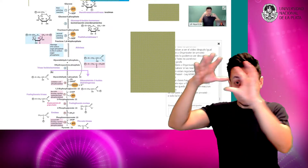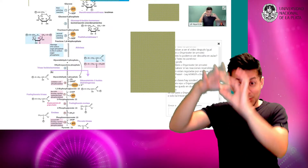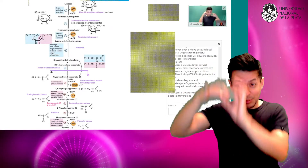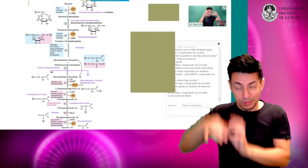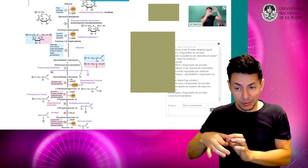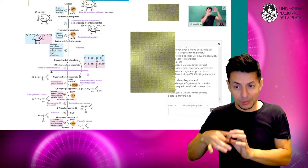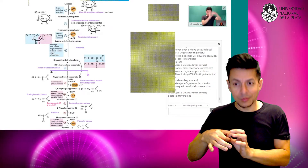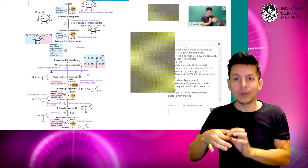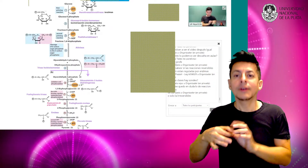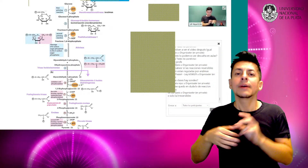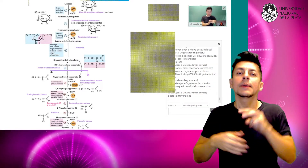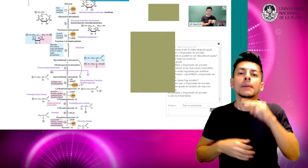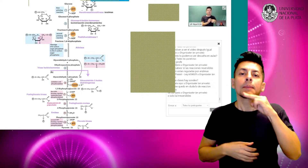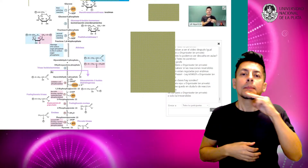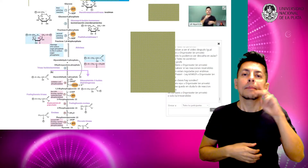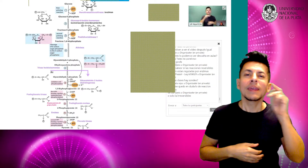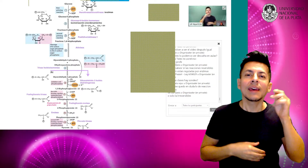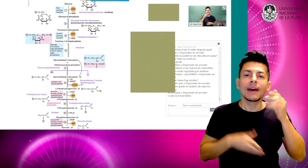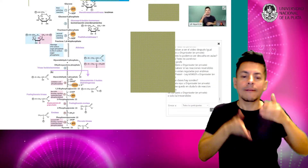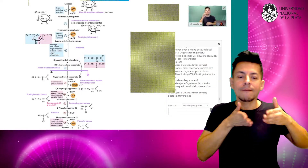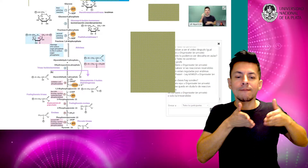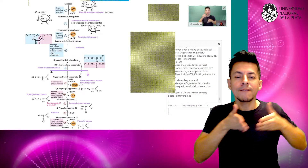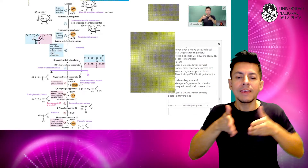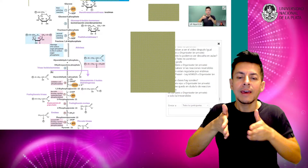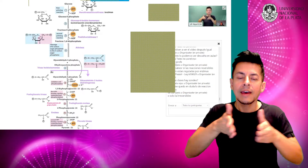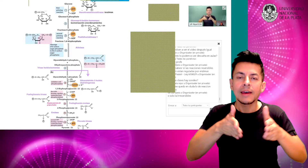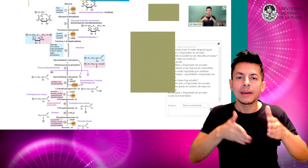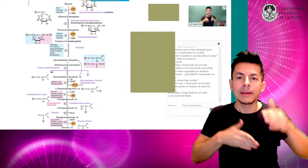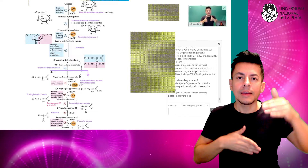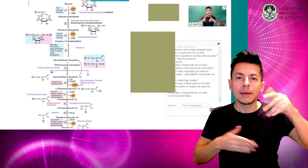una vía metabólica, ¿sí?